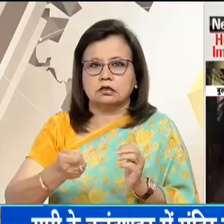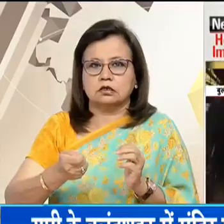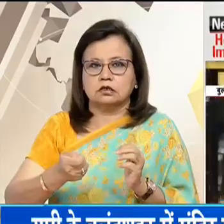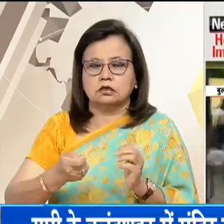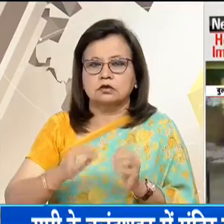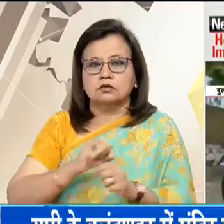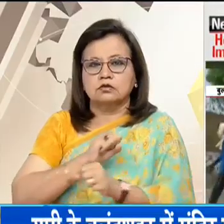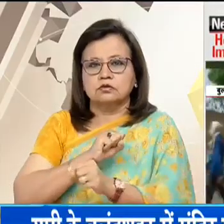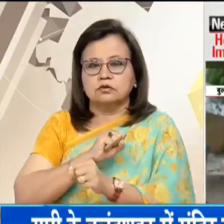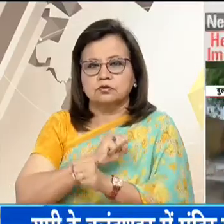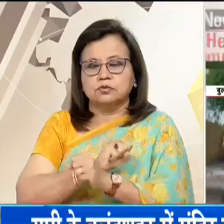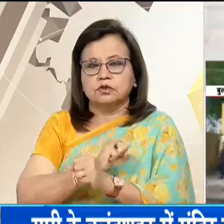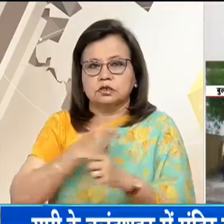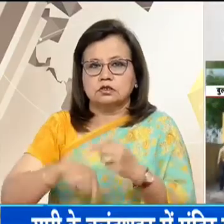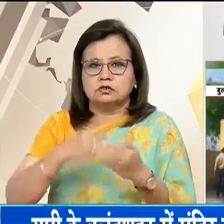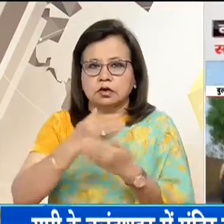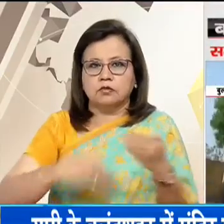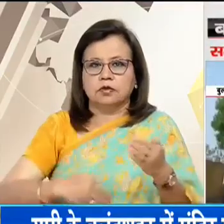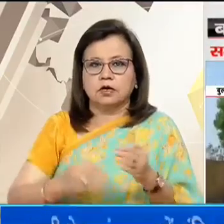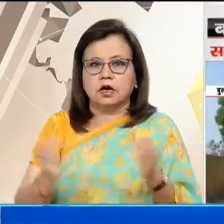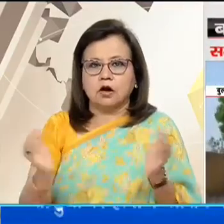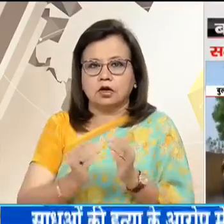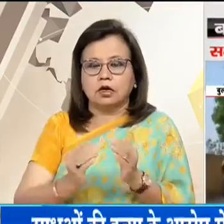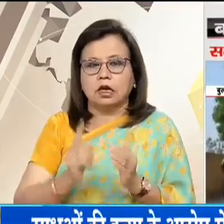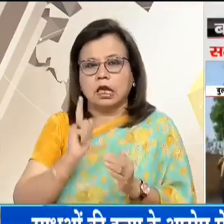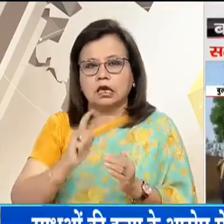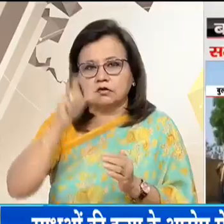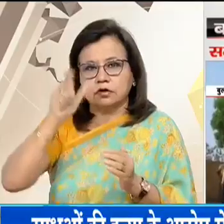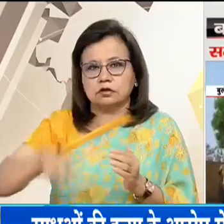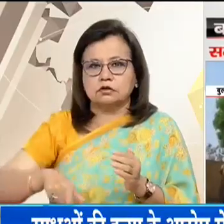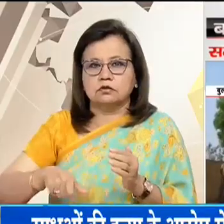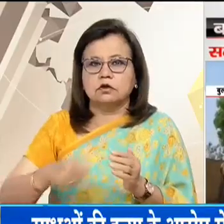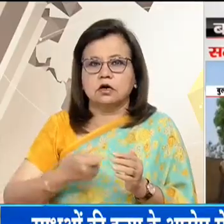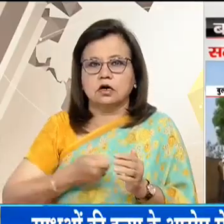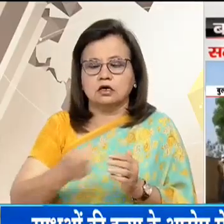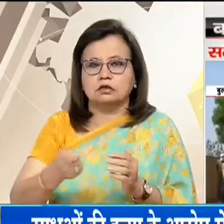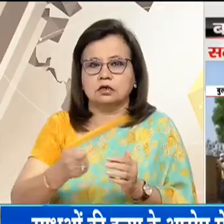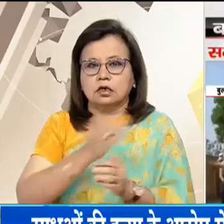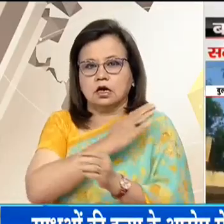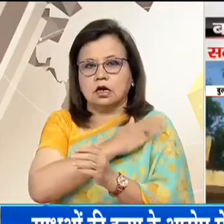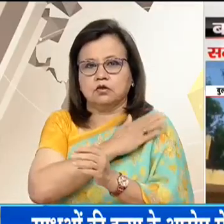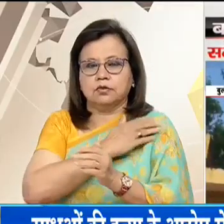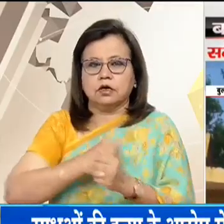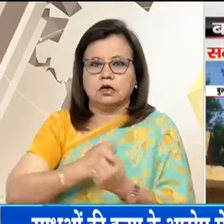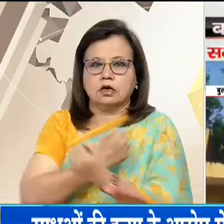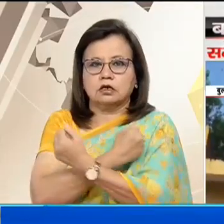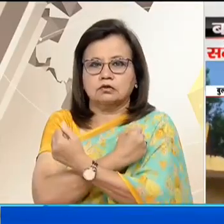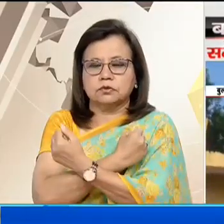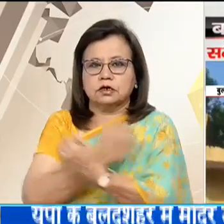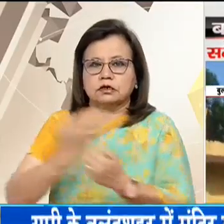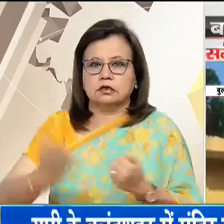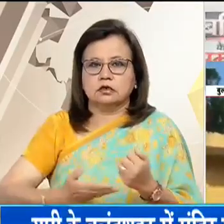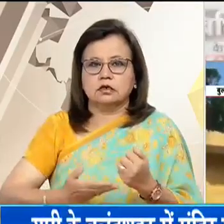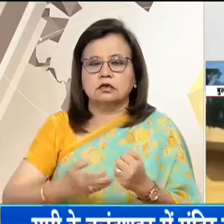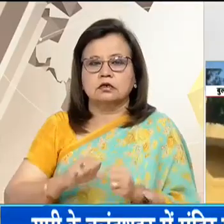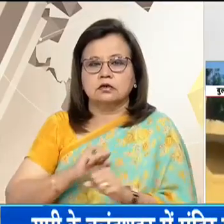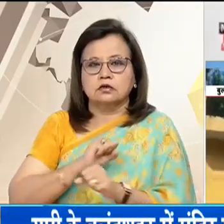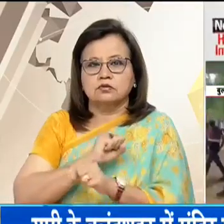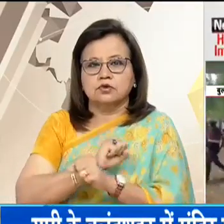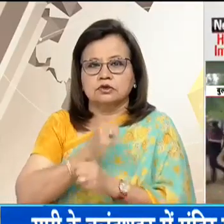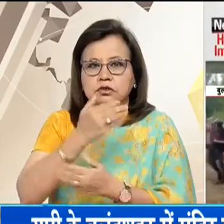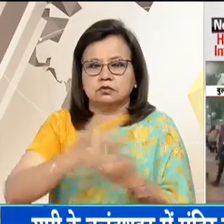हत्या कर दी गई पुलिस ने इस मामले में गाउं के ही एक व्यक्ती को हत्या के आरोप में गिराफतार किया